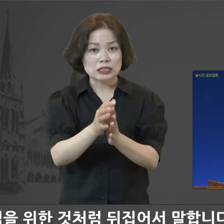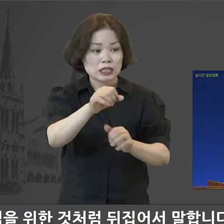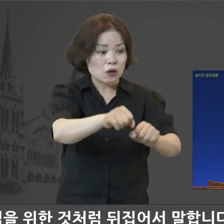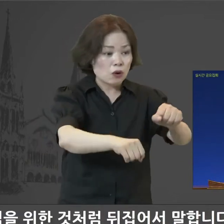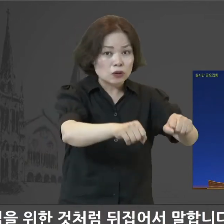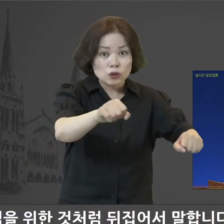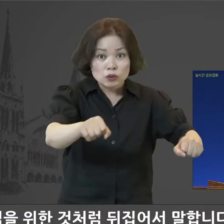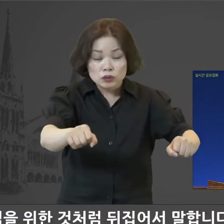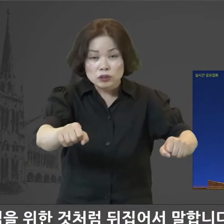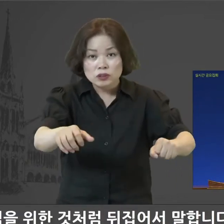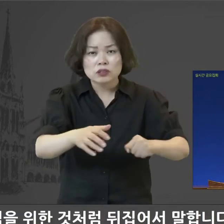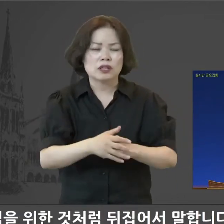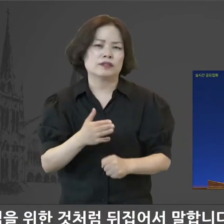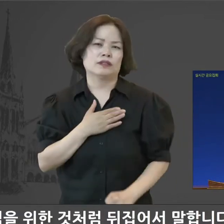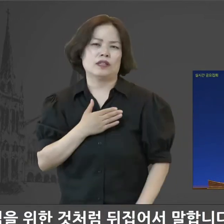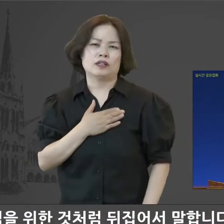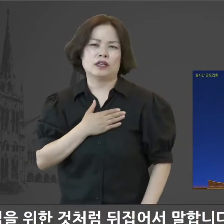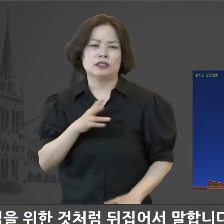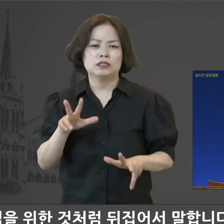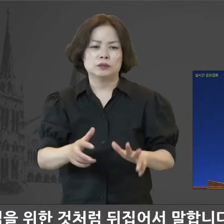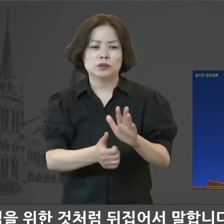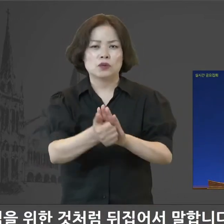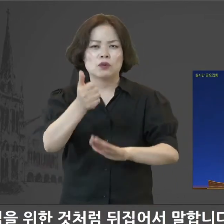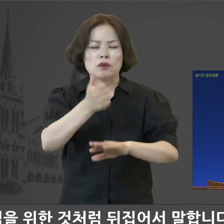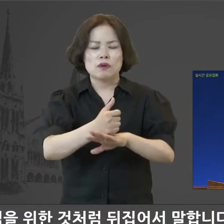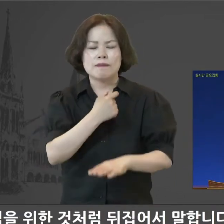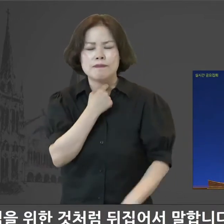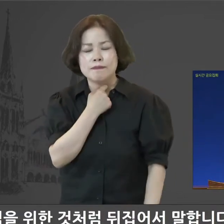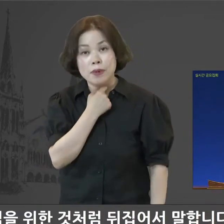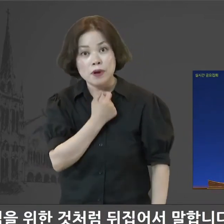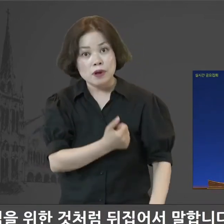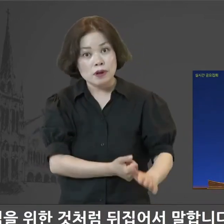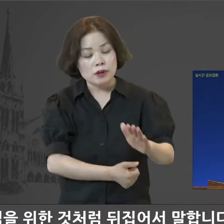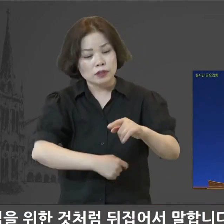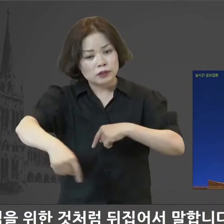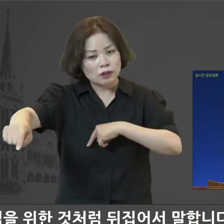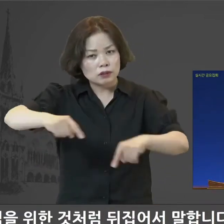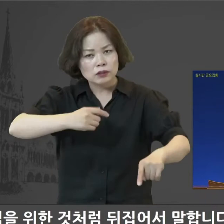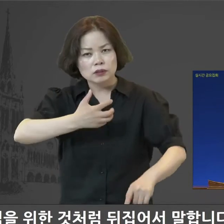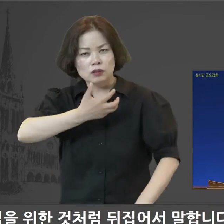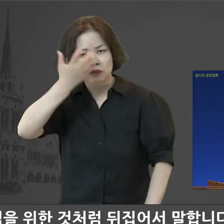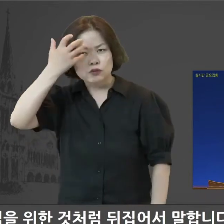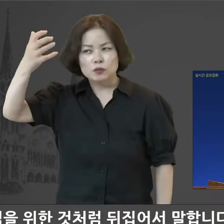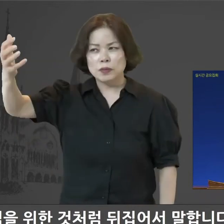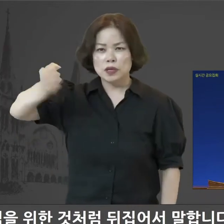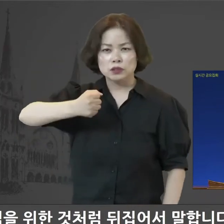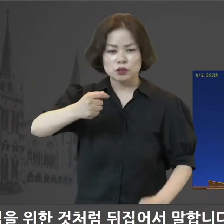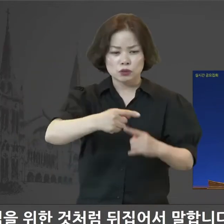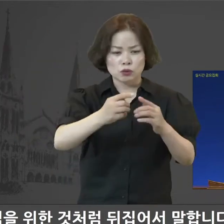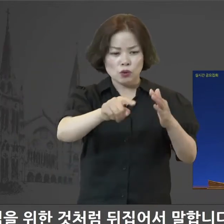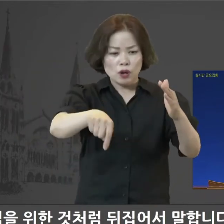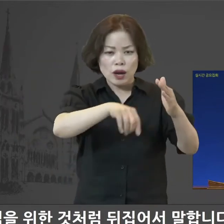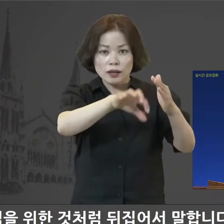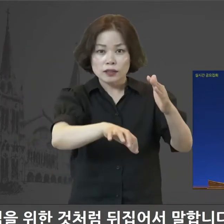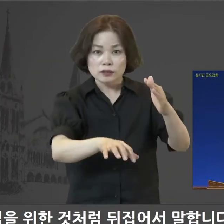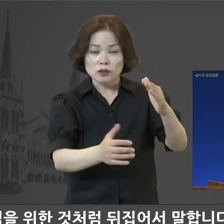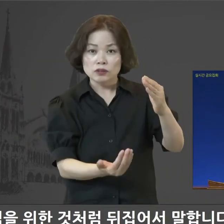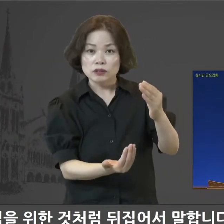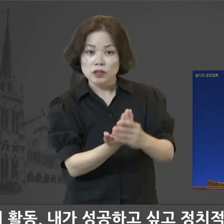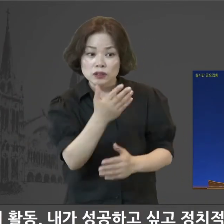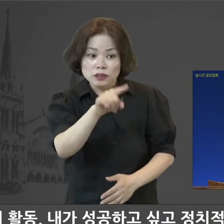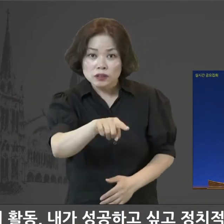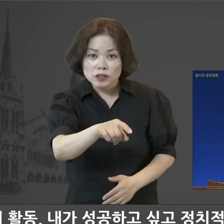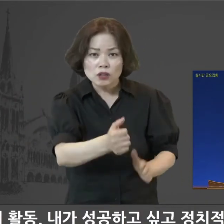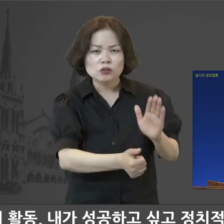활동이나 아니면 내가 지금 성공하고 싶고 정치적인 야망을 가지고 지금 교회 안에서 뭐 판을 벌였는데